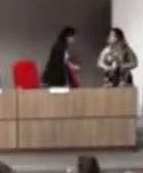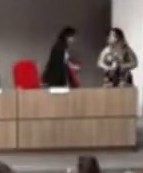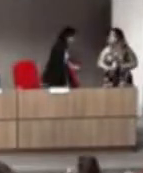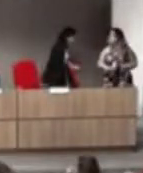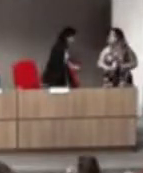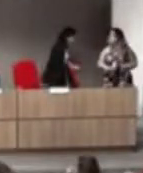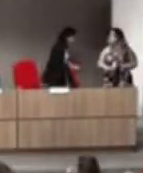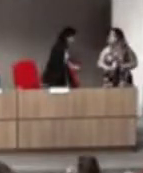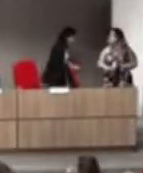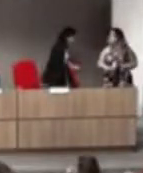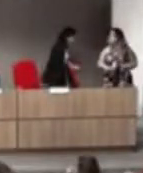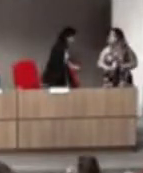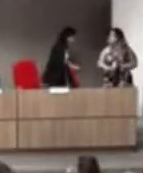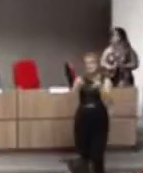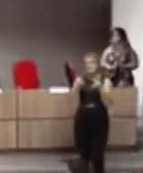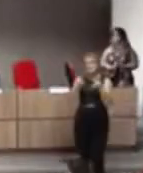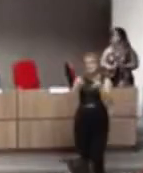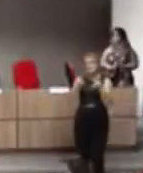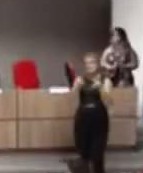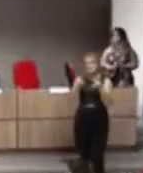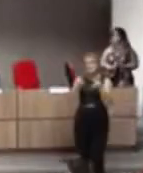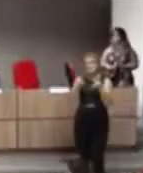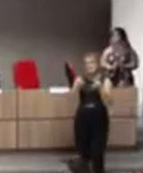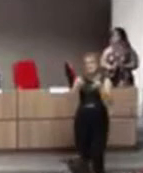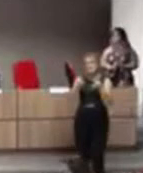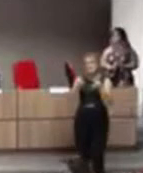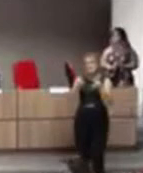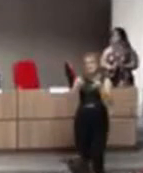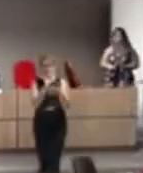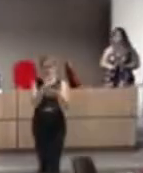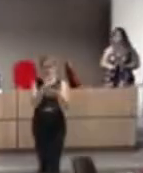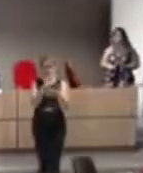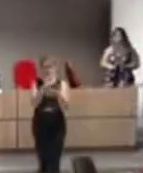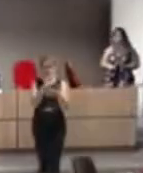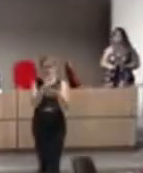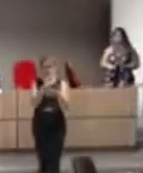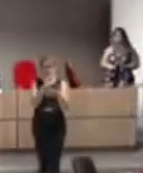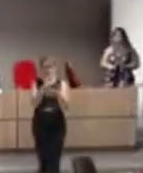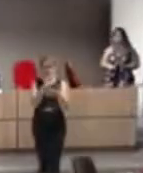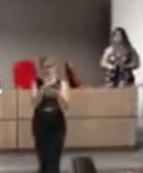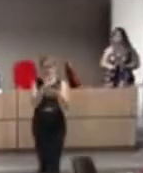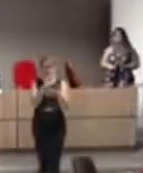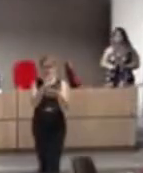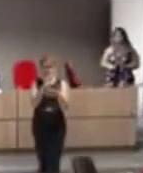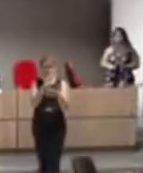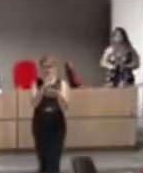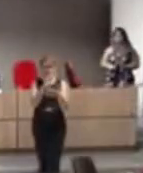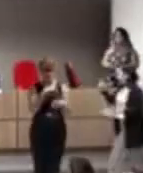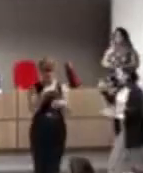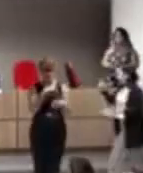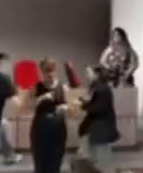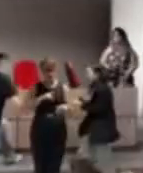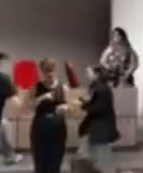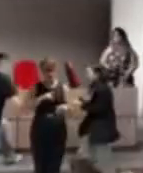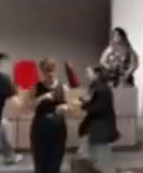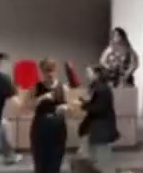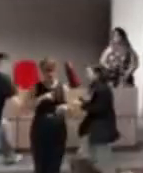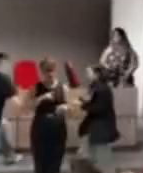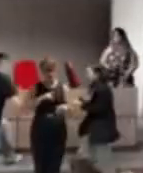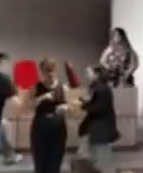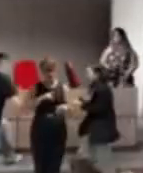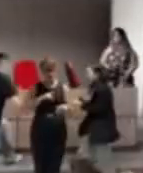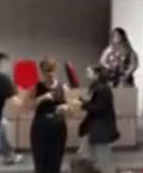Registramos também as presenças de Carla França, do Ministério Público da Bahia, e da deputada federal Érica